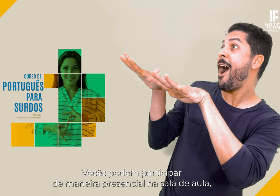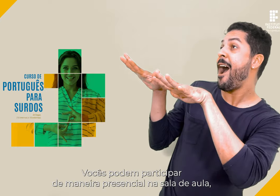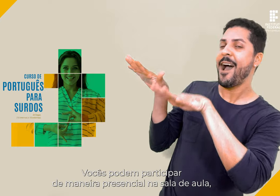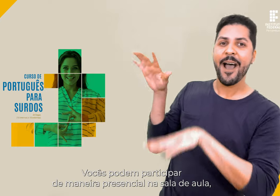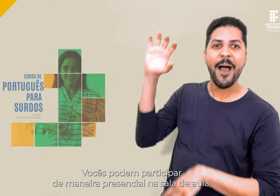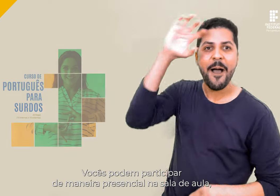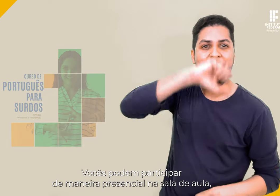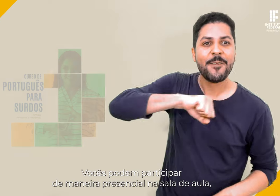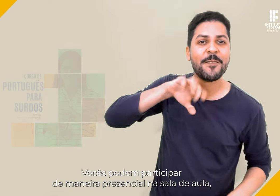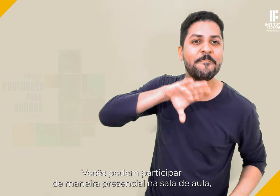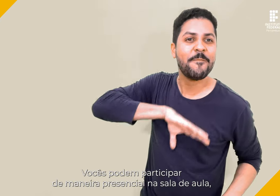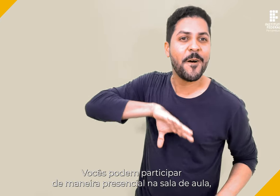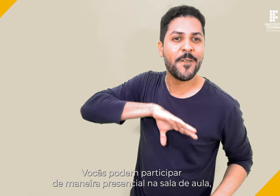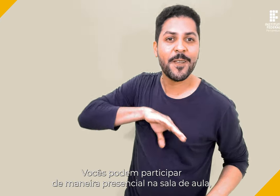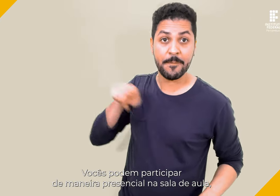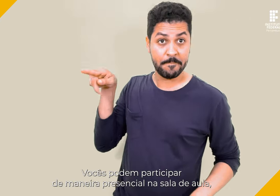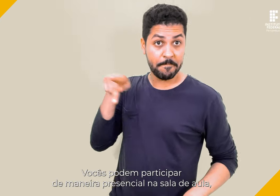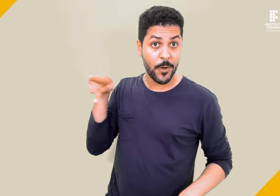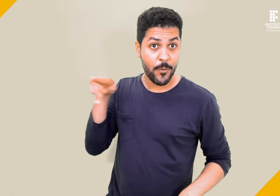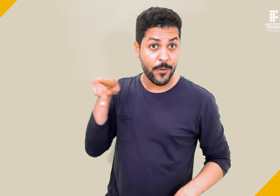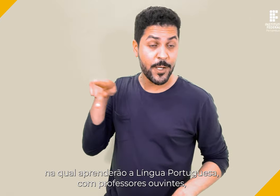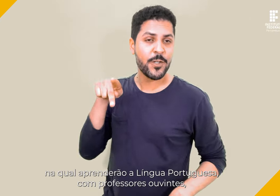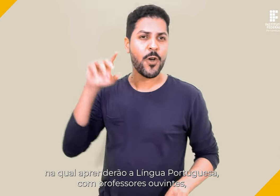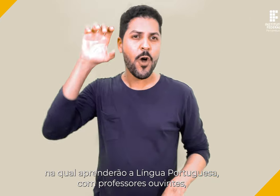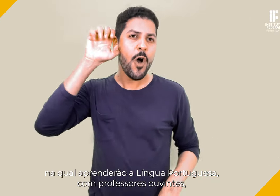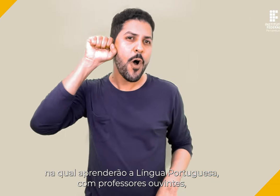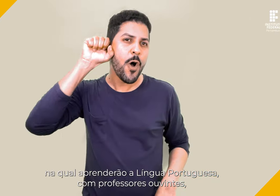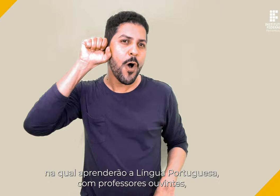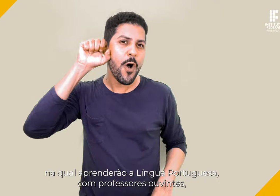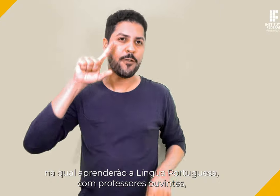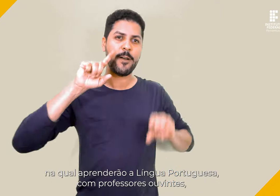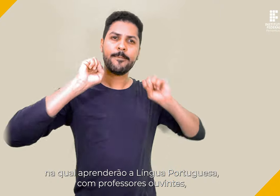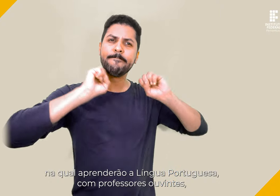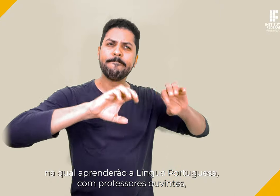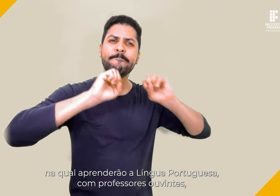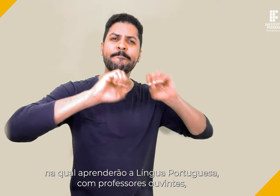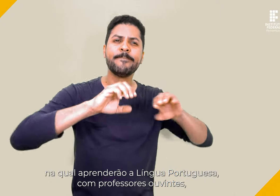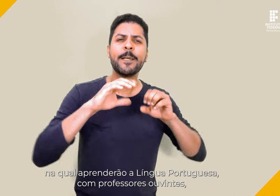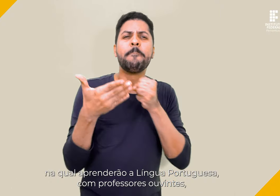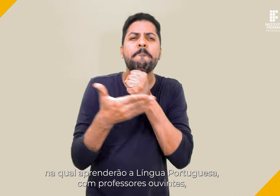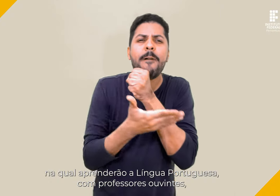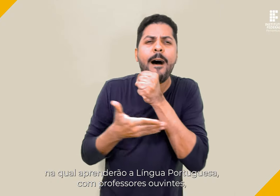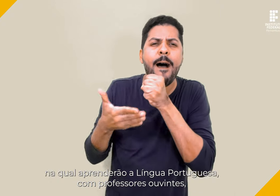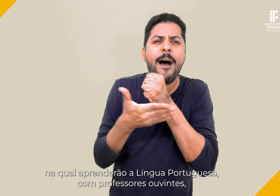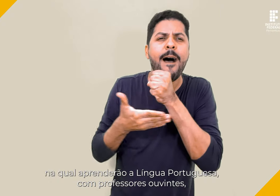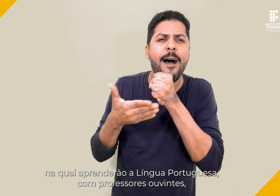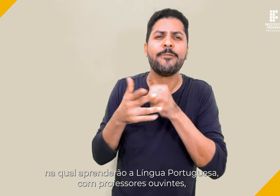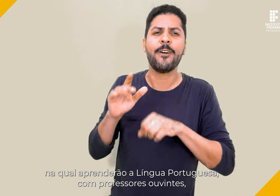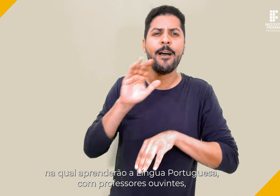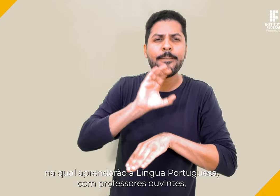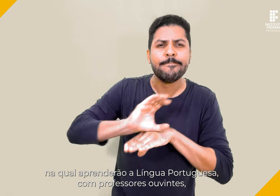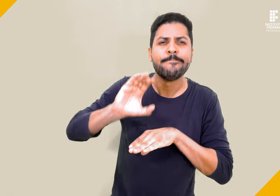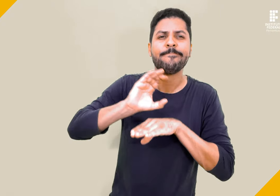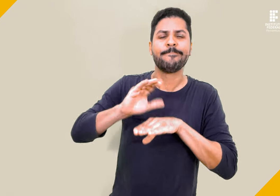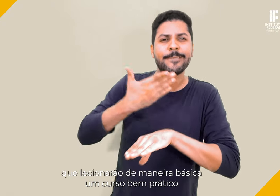presencial na sala de aula, na qual aprenderão a língua portuguesa com professores ouvintes e